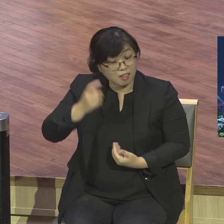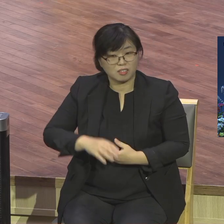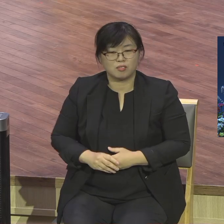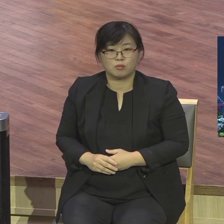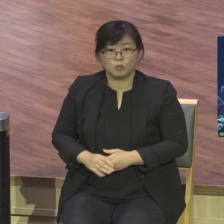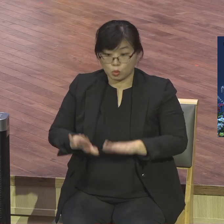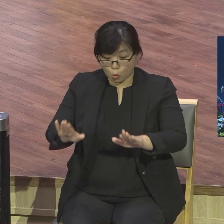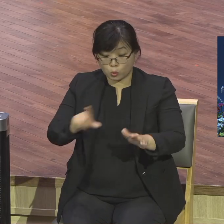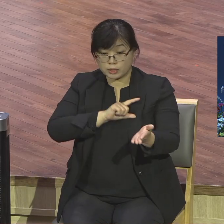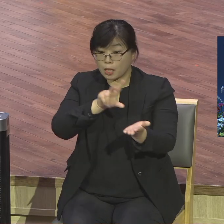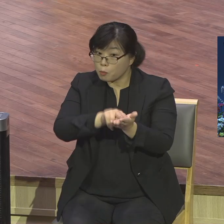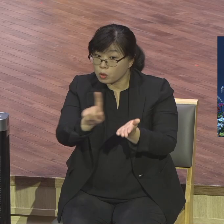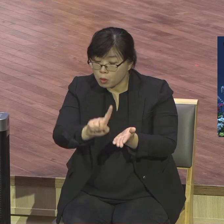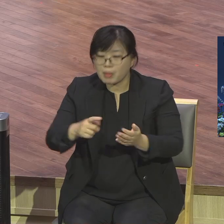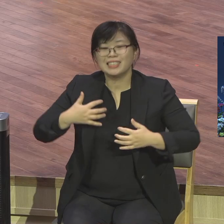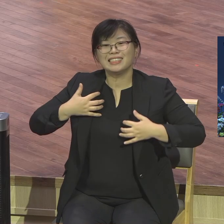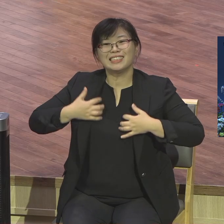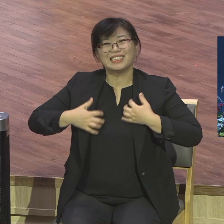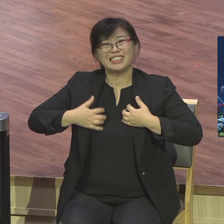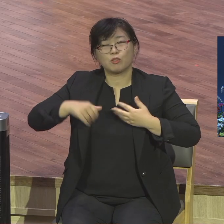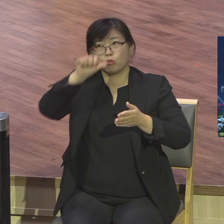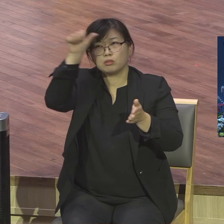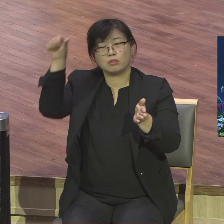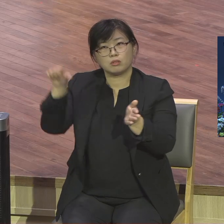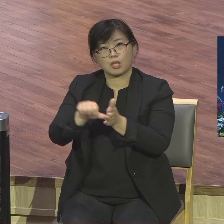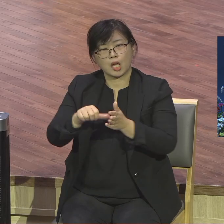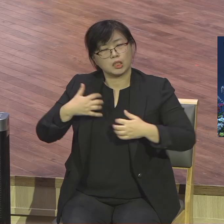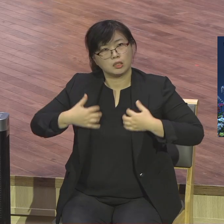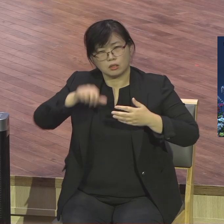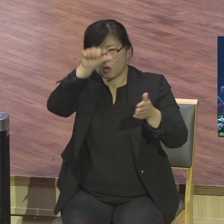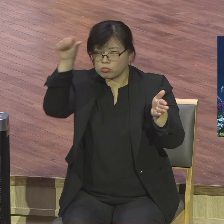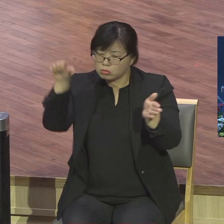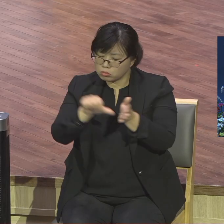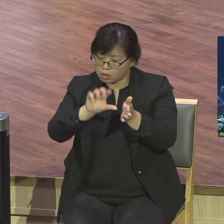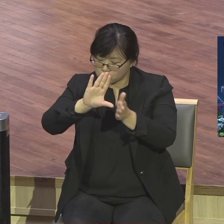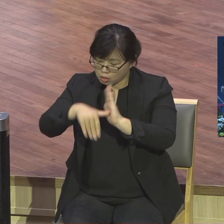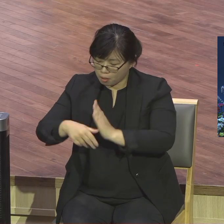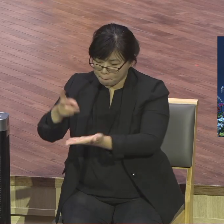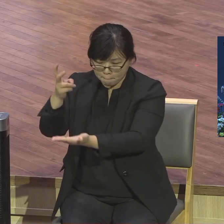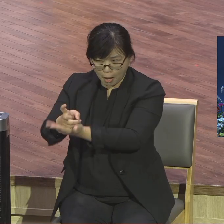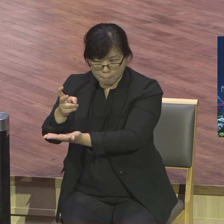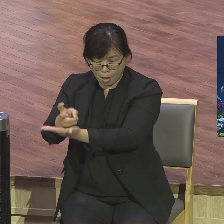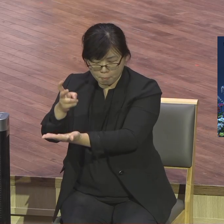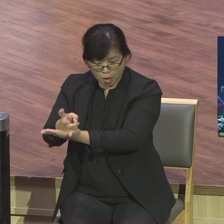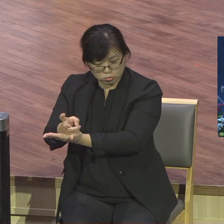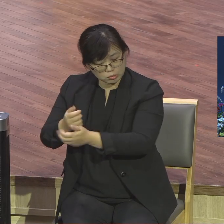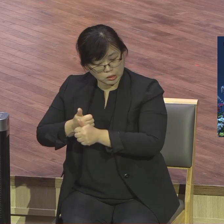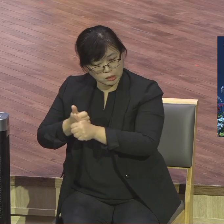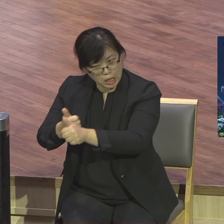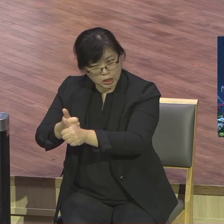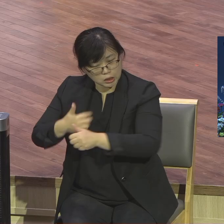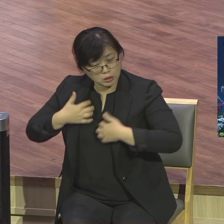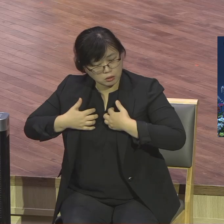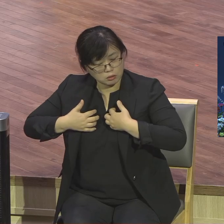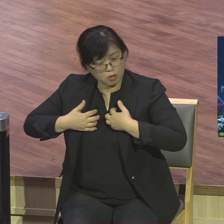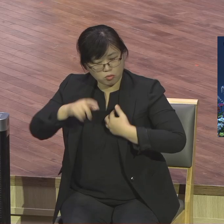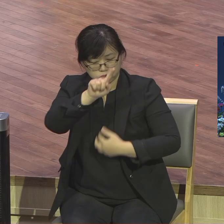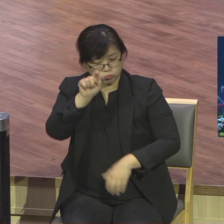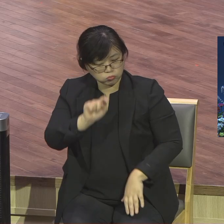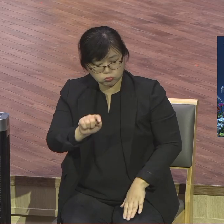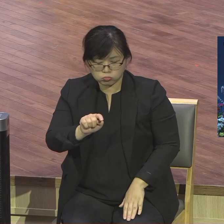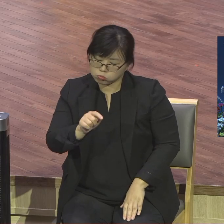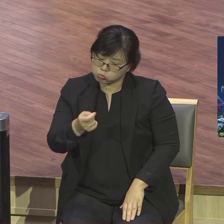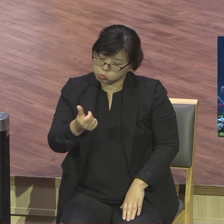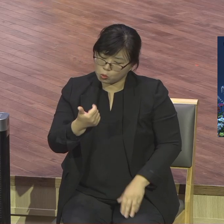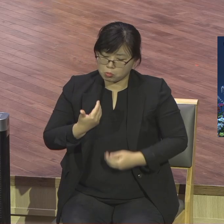인생. 즐거운 인생과도 거리가 그렇게 아주 먼 말씀이 아니냐 이렇게